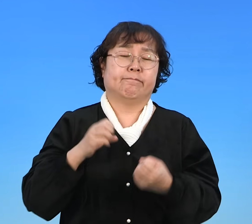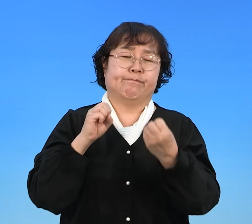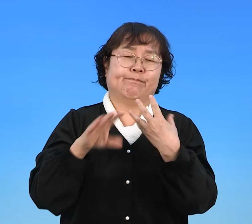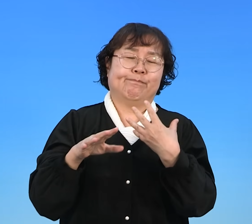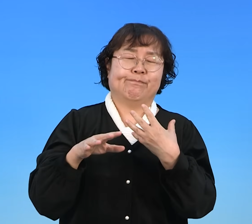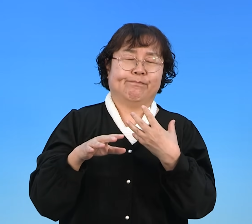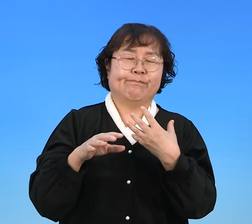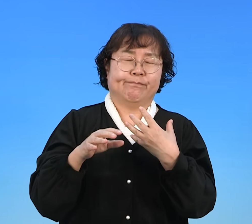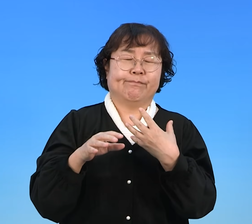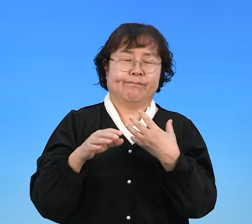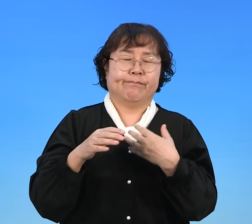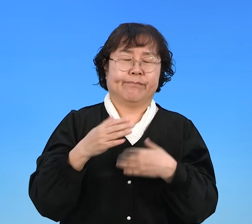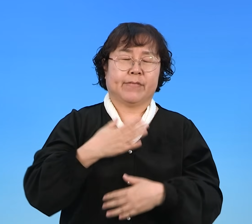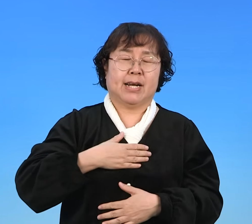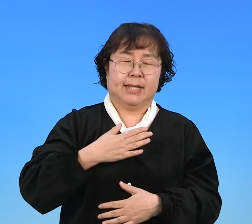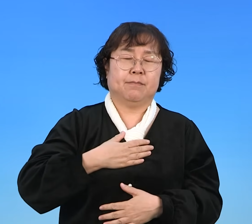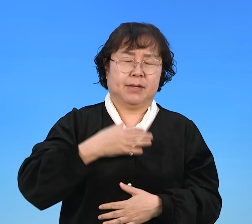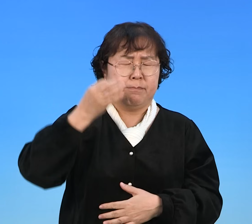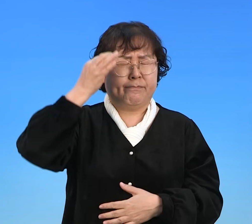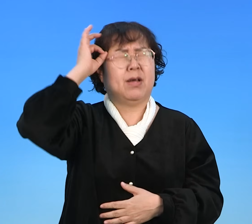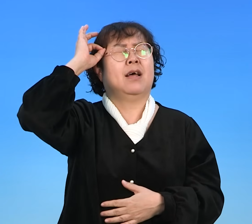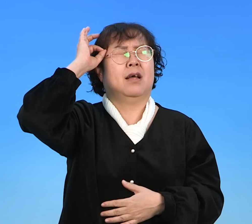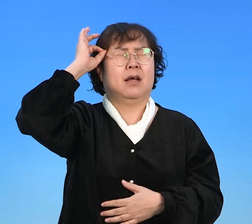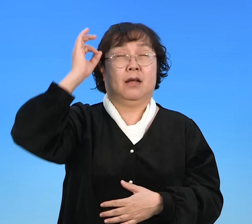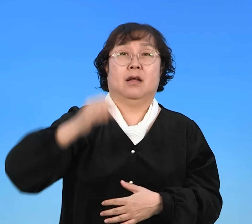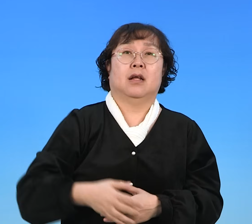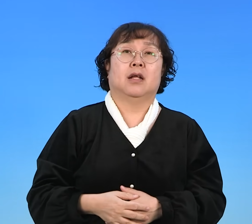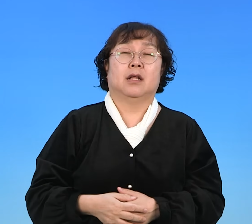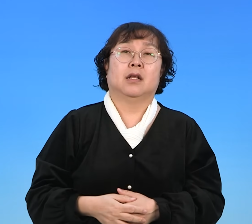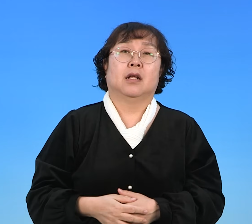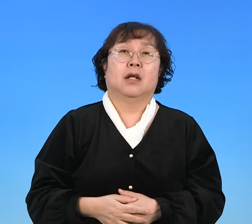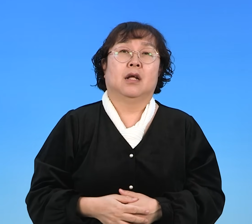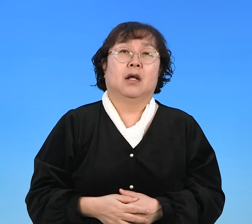답을 그 본문에 답이 있더라고요.